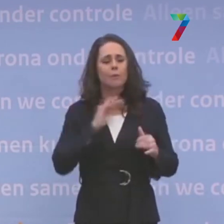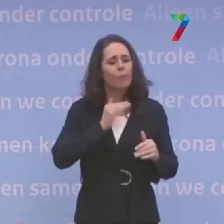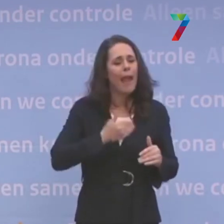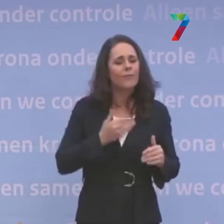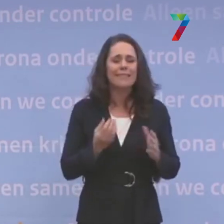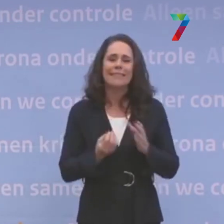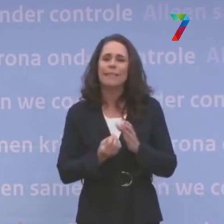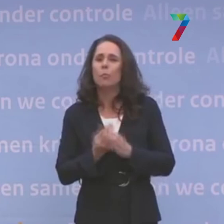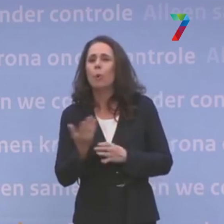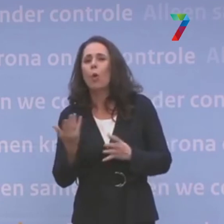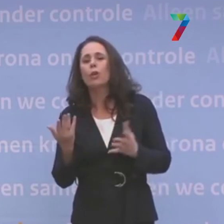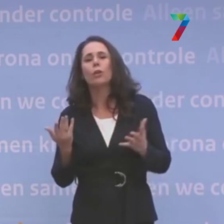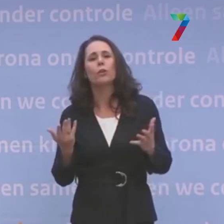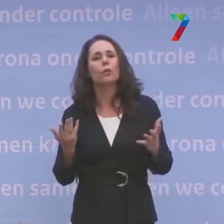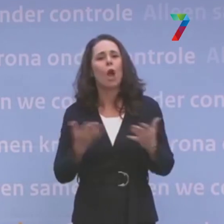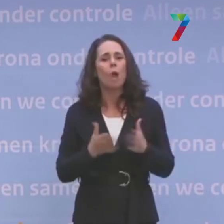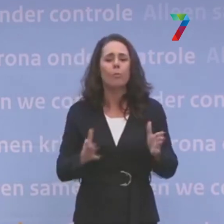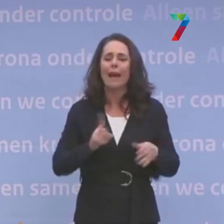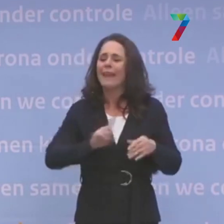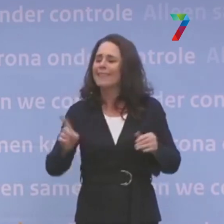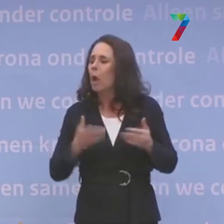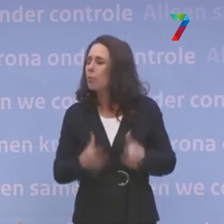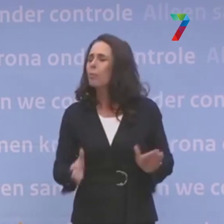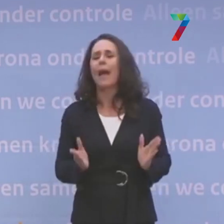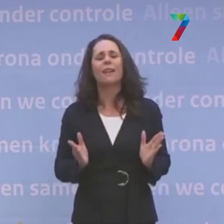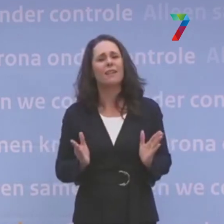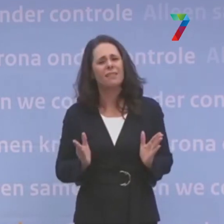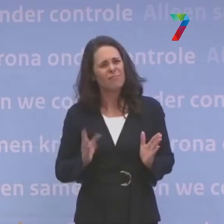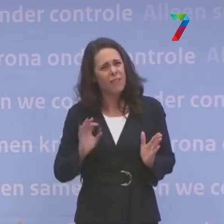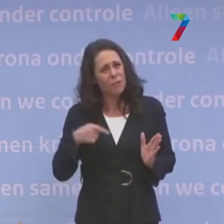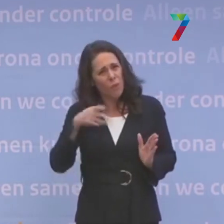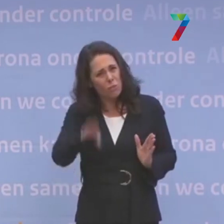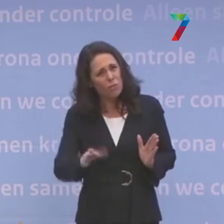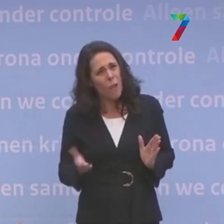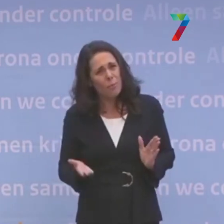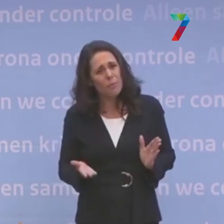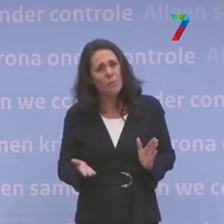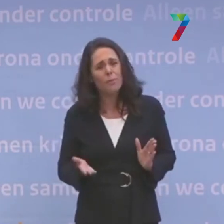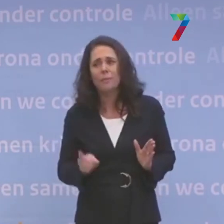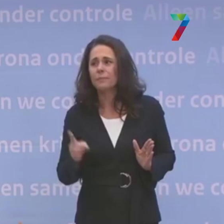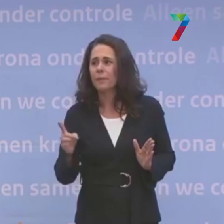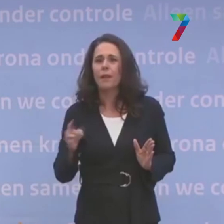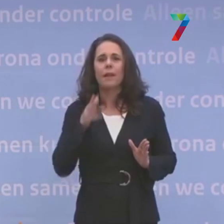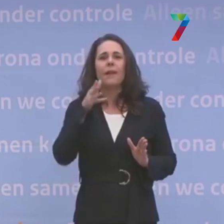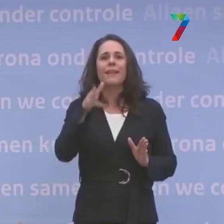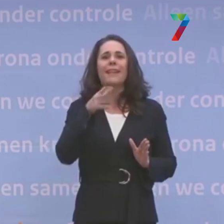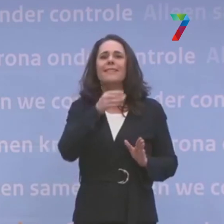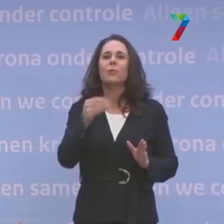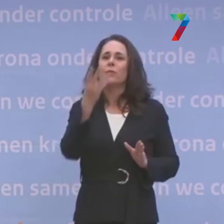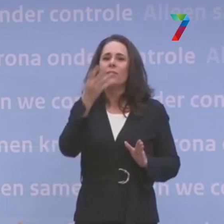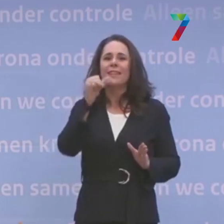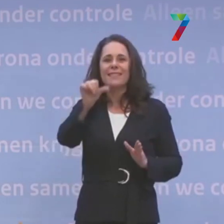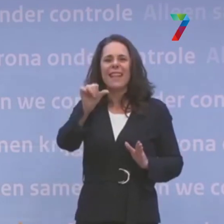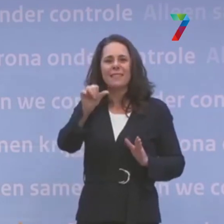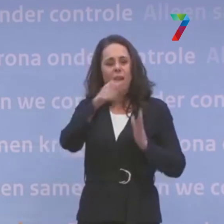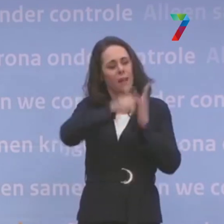niet geopenbaard werden. Dus, kunt u spreken van de volgende stappen? Ja, kijk maar, als je in 1964 een krantartikel zou